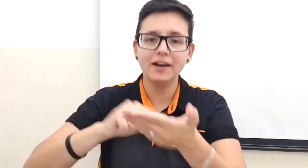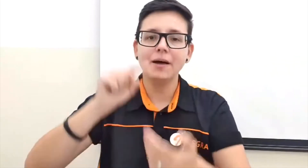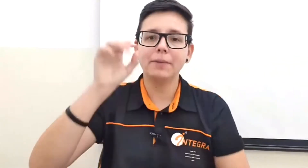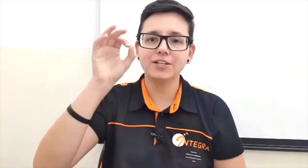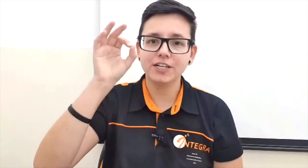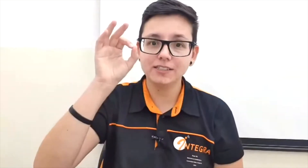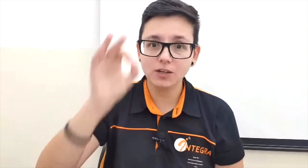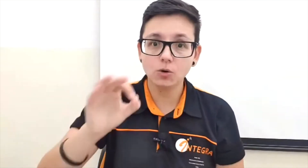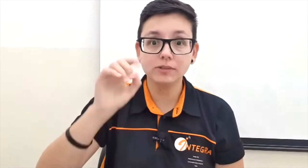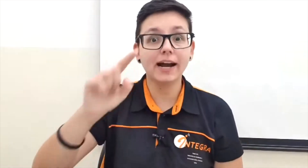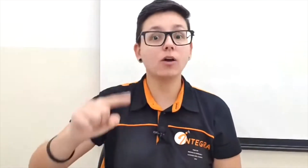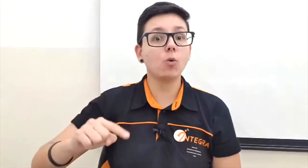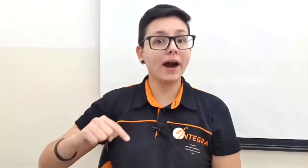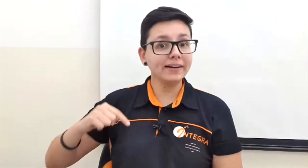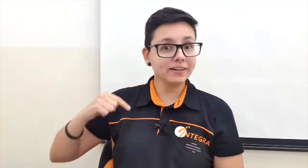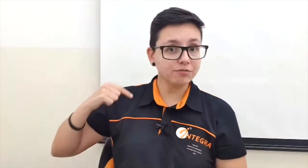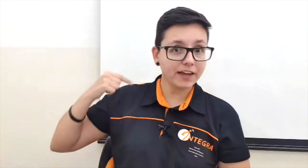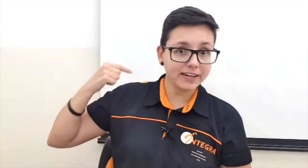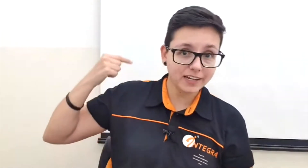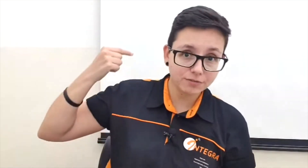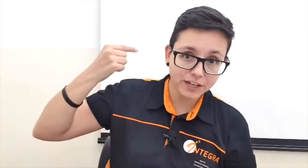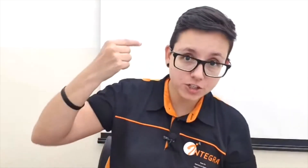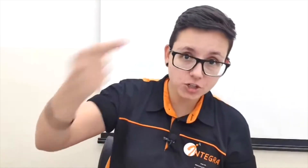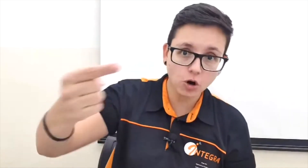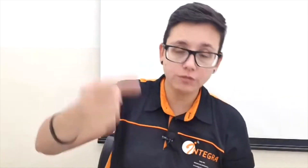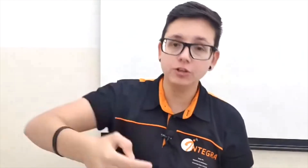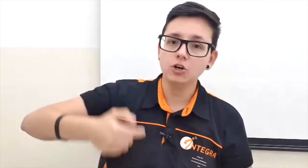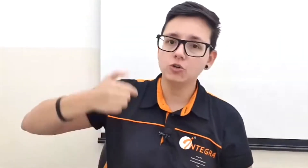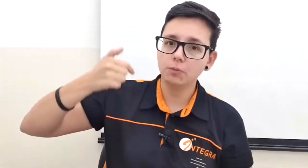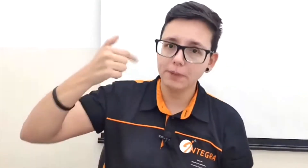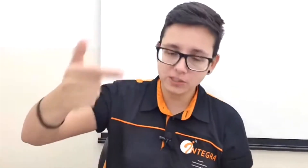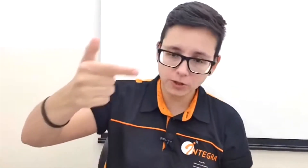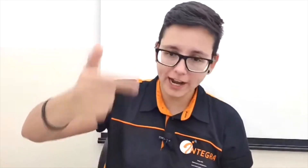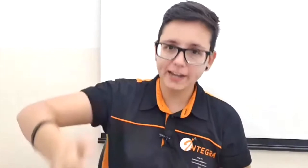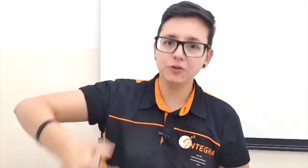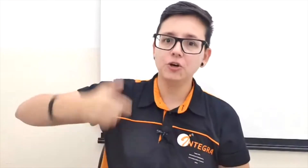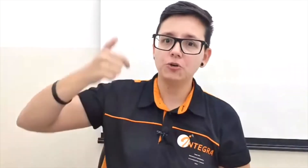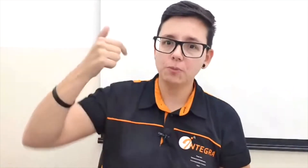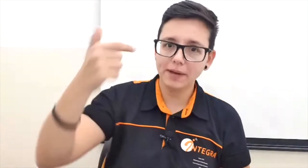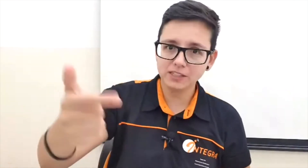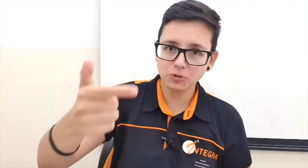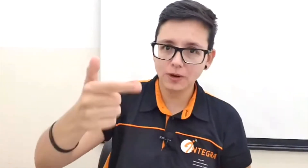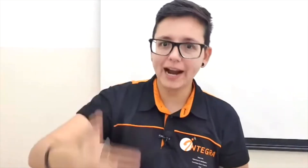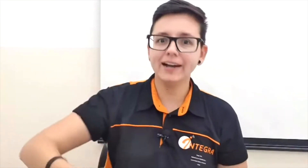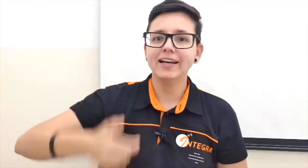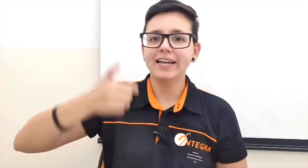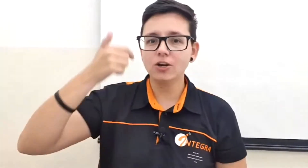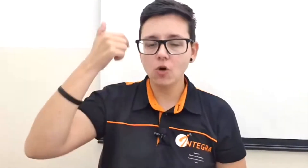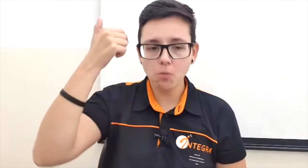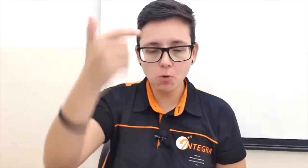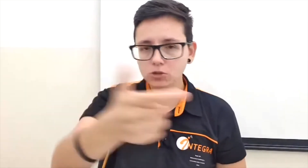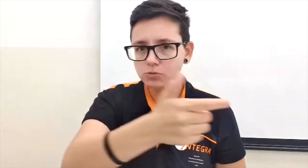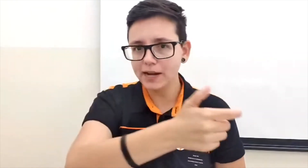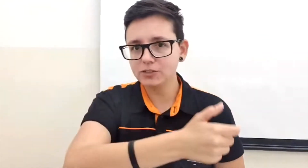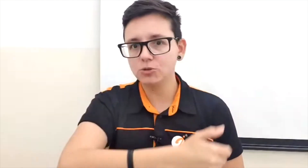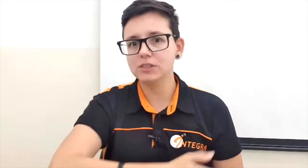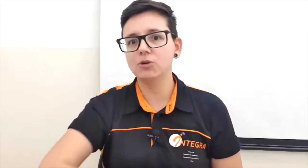para a gente se encontrar quarta-feira que vem de novo, no mesmo horário, no mesmo lugar e com muito mais conteúdo